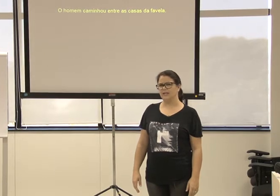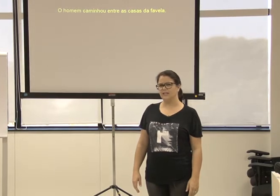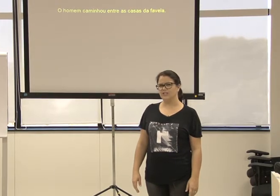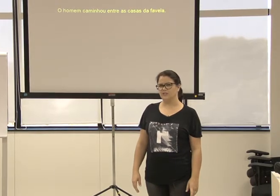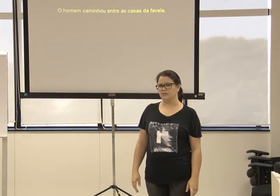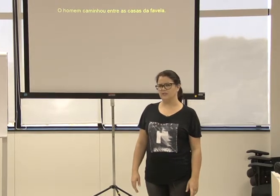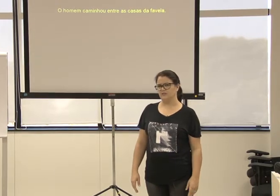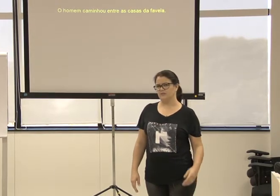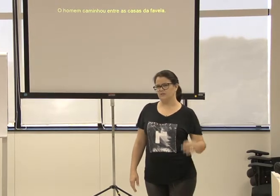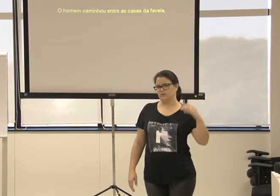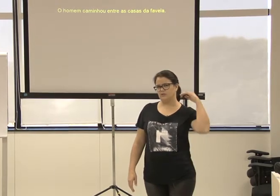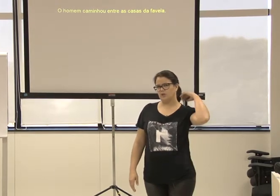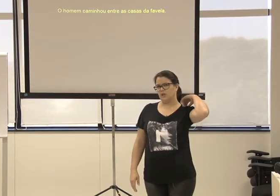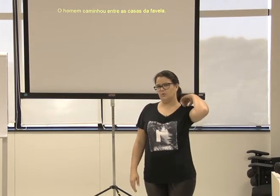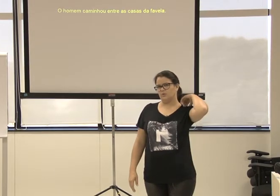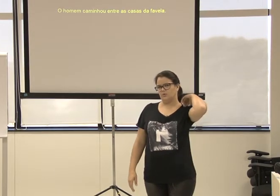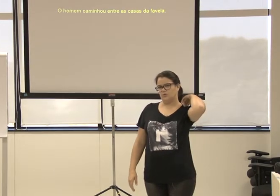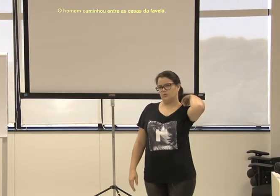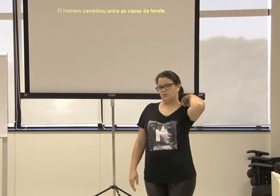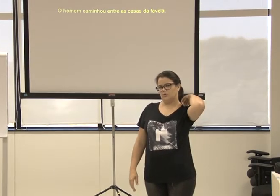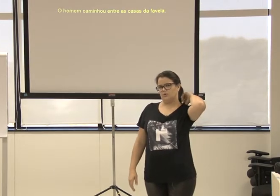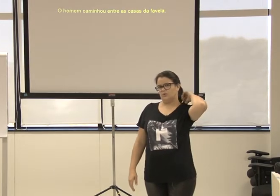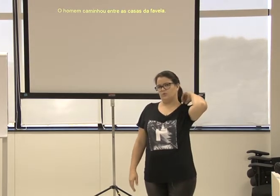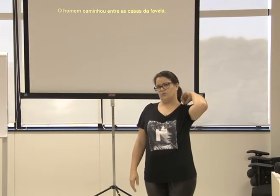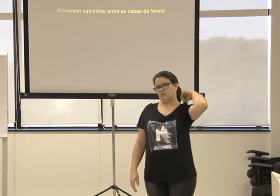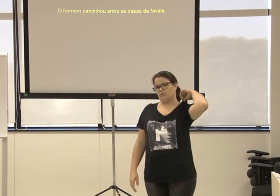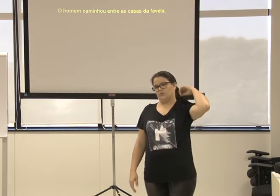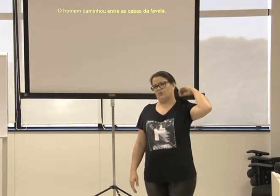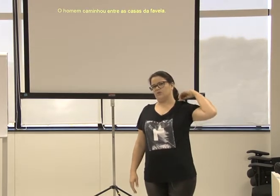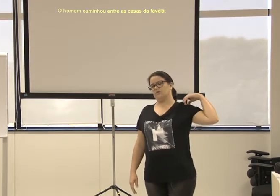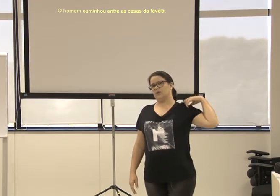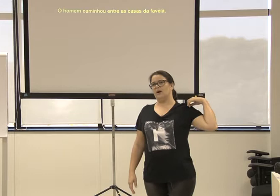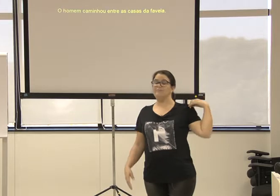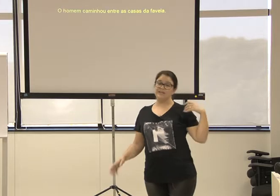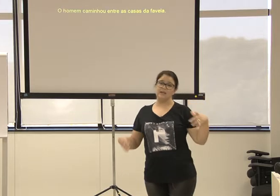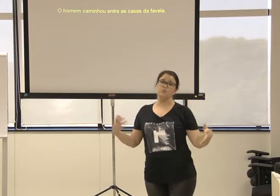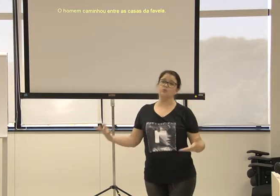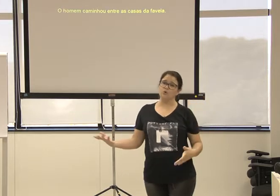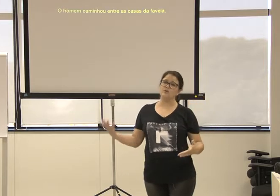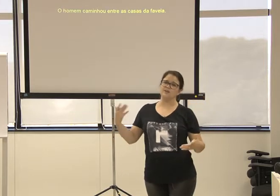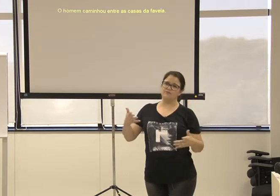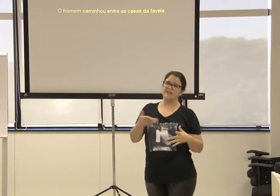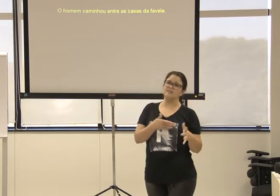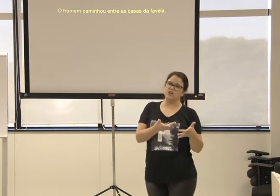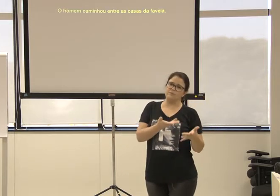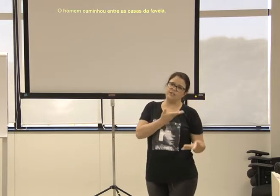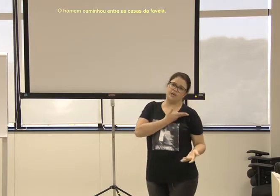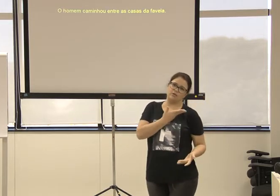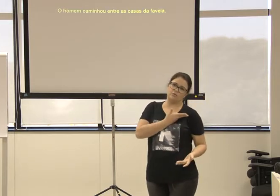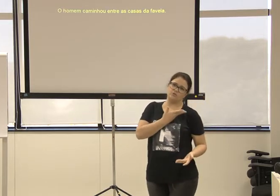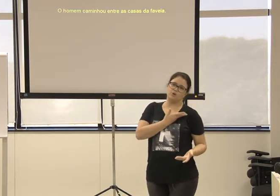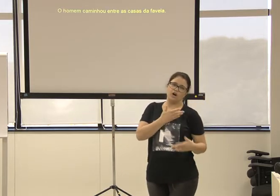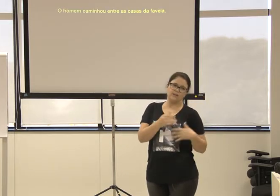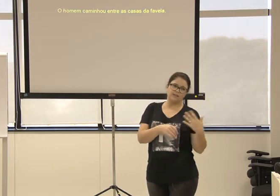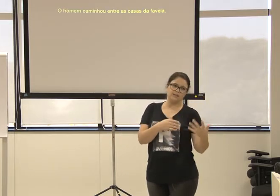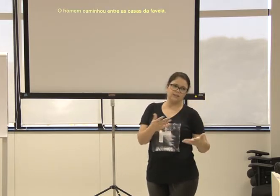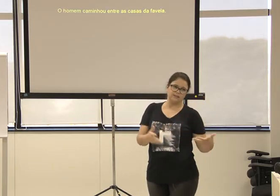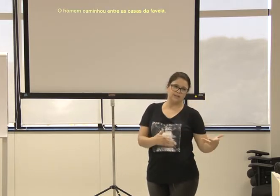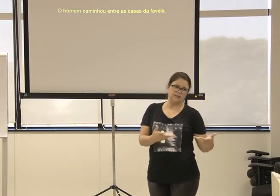Comunidade? Do Rio? Não, no Rio não. No Rio. É porque tem um tour que você faz que geralmente é com os brothers